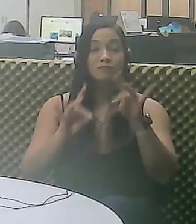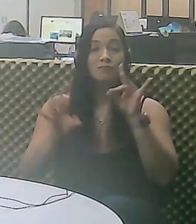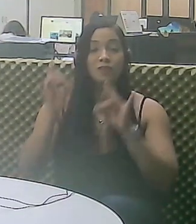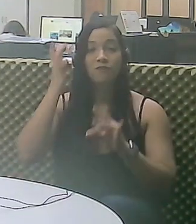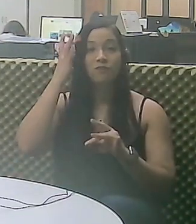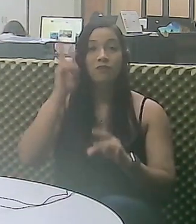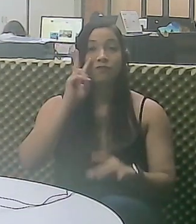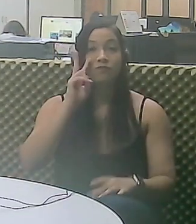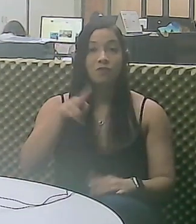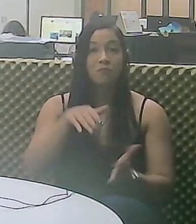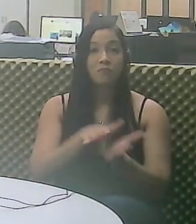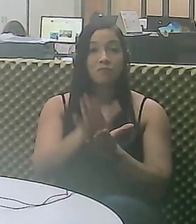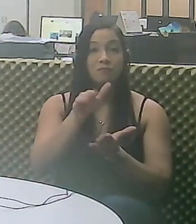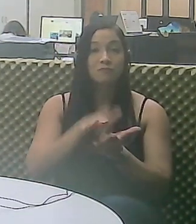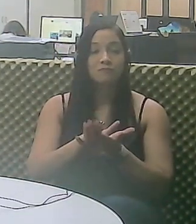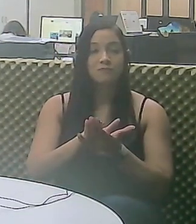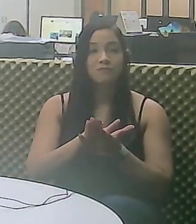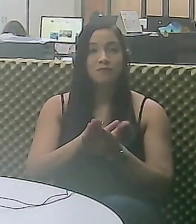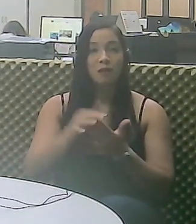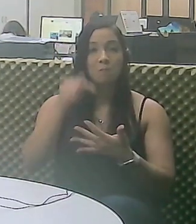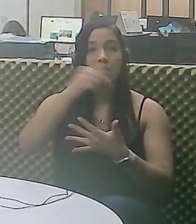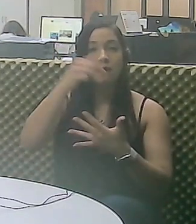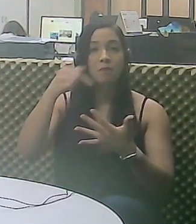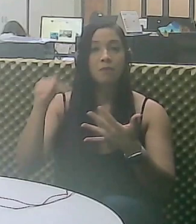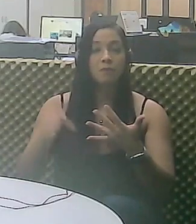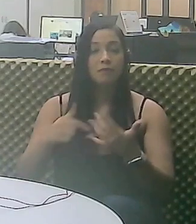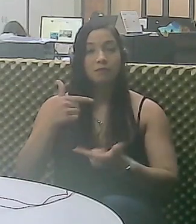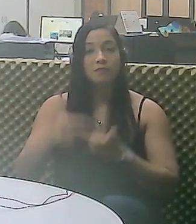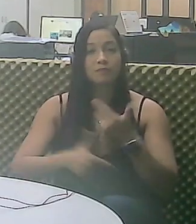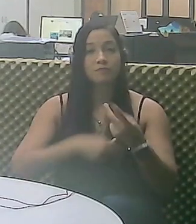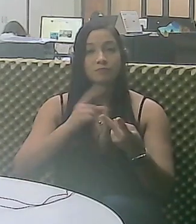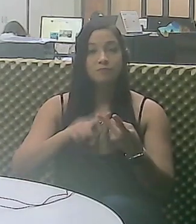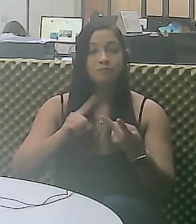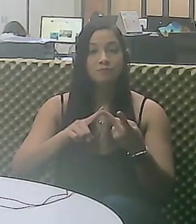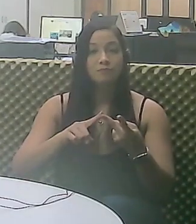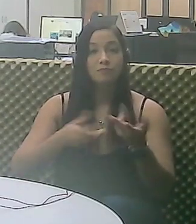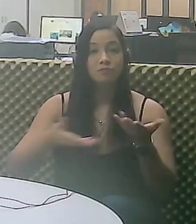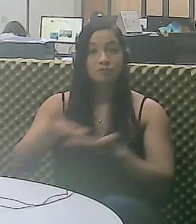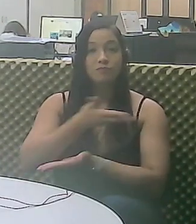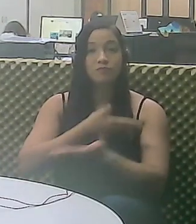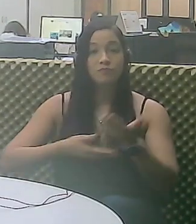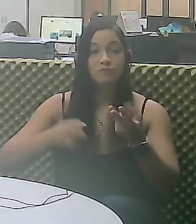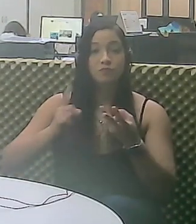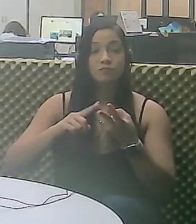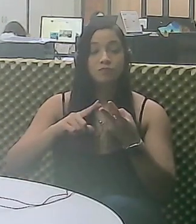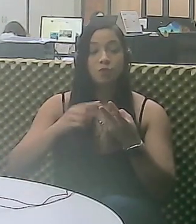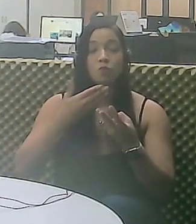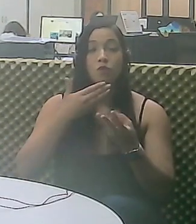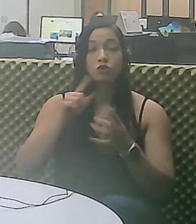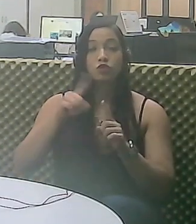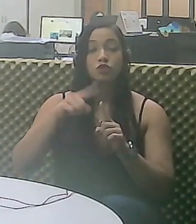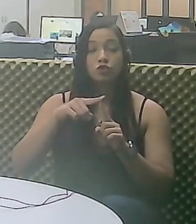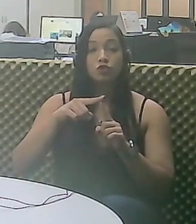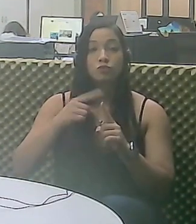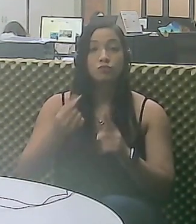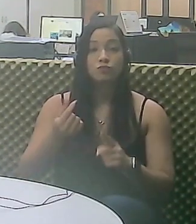a consulta e emissão, com tópicos como tomador de serviços, intermediário, serviços e